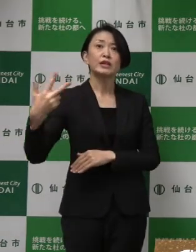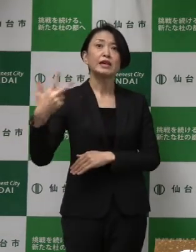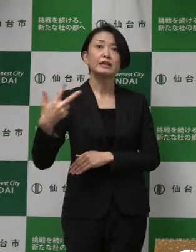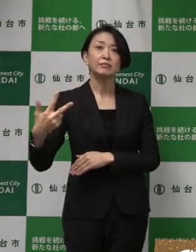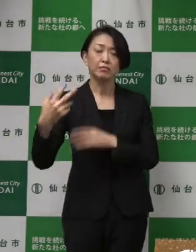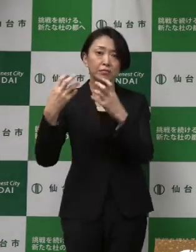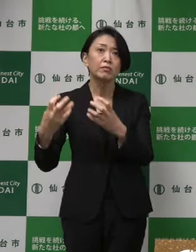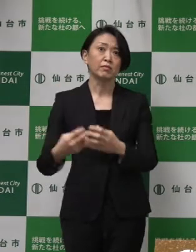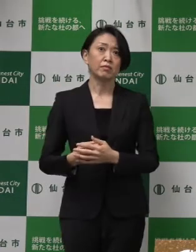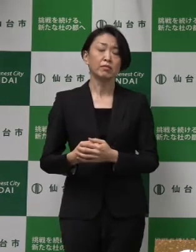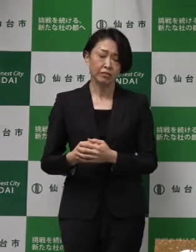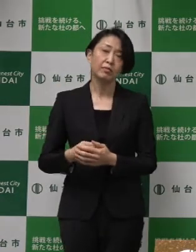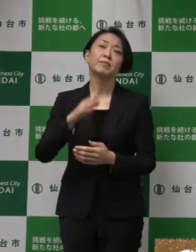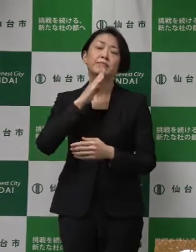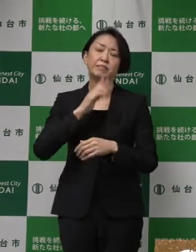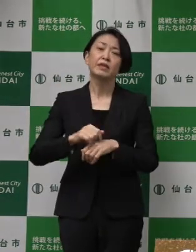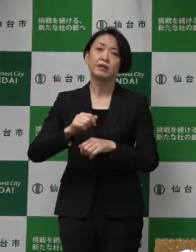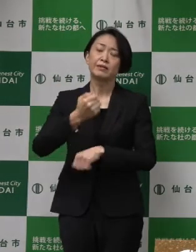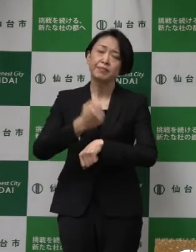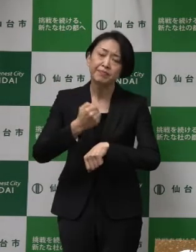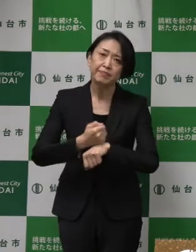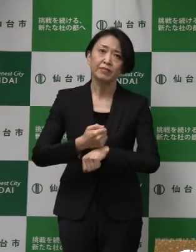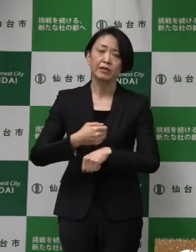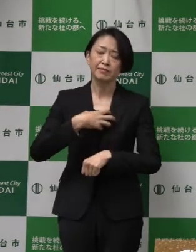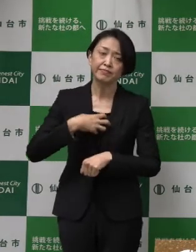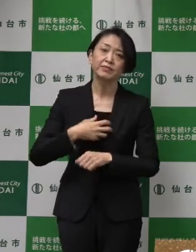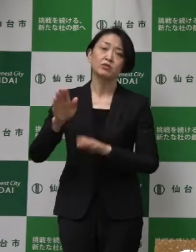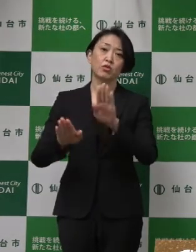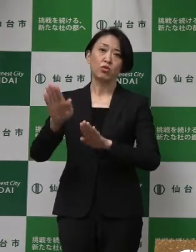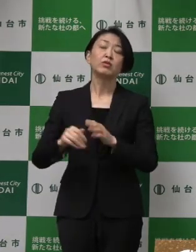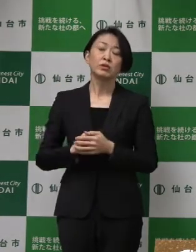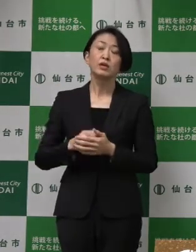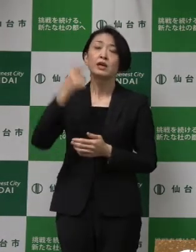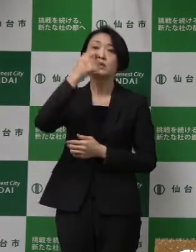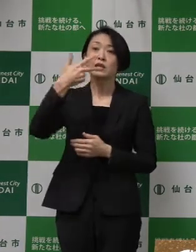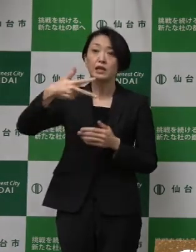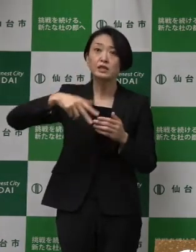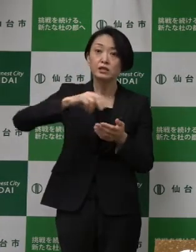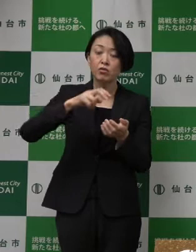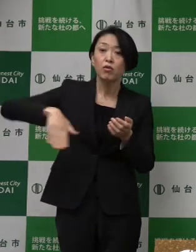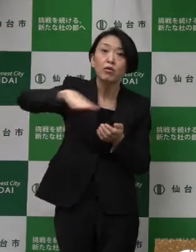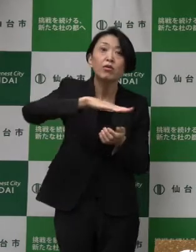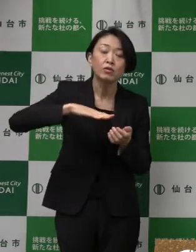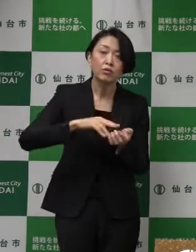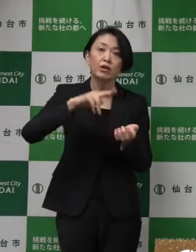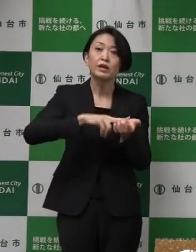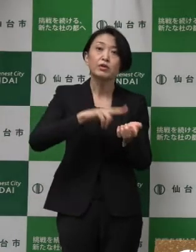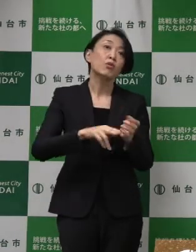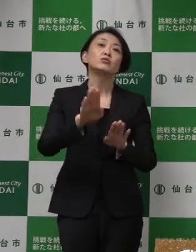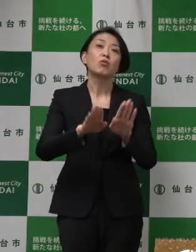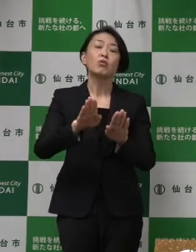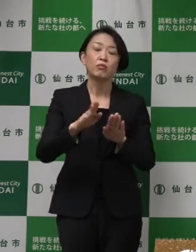ました。引き続き厳しい状況にございます。仙台医療圏においては8月の1日時点